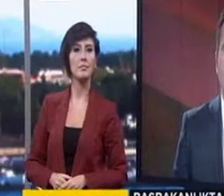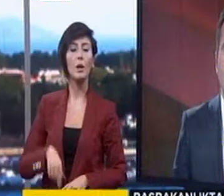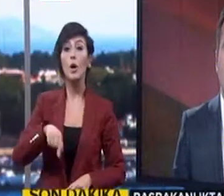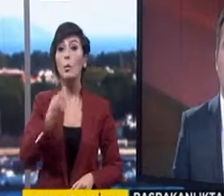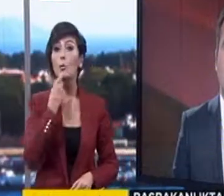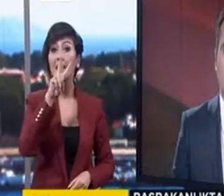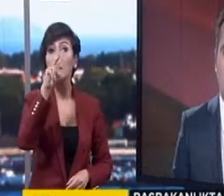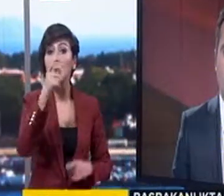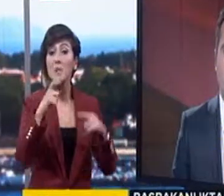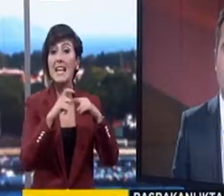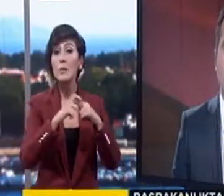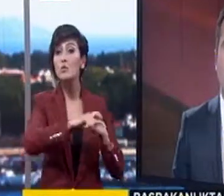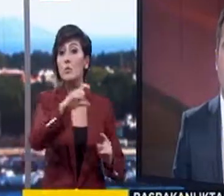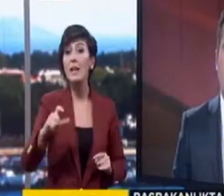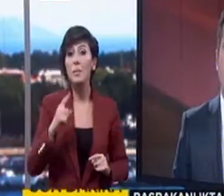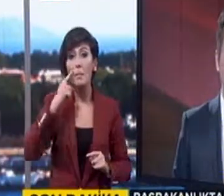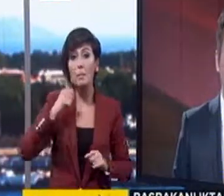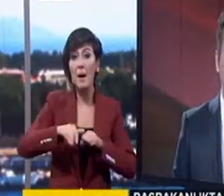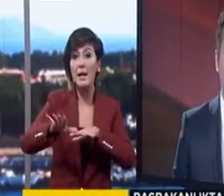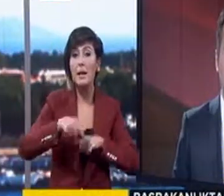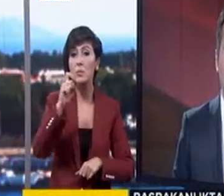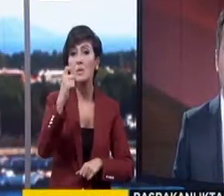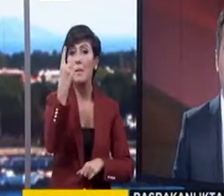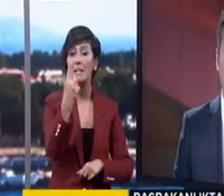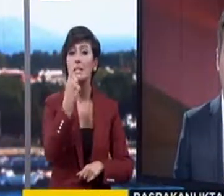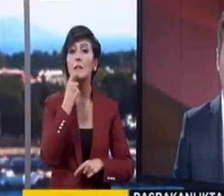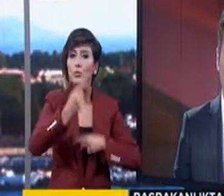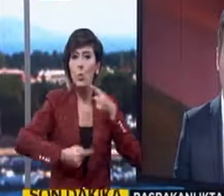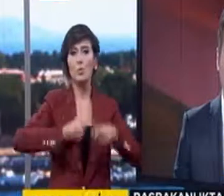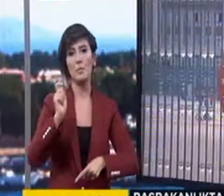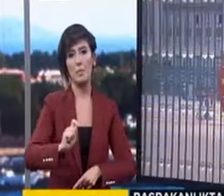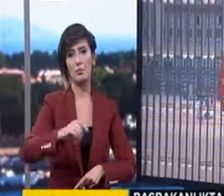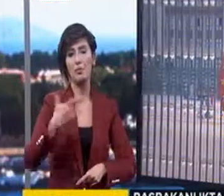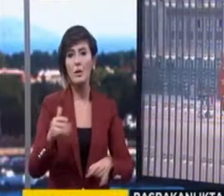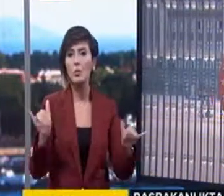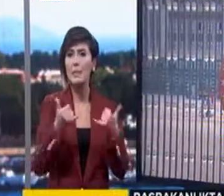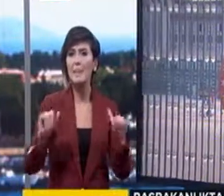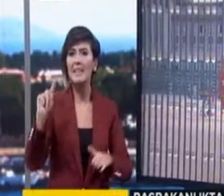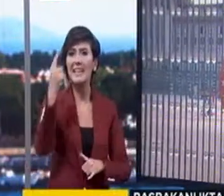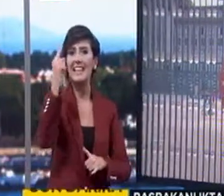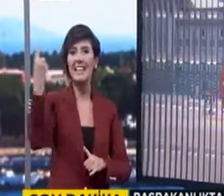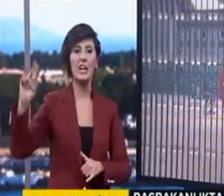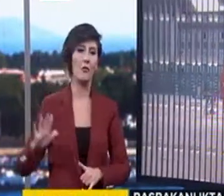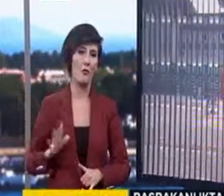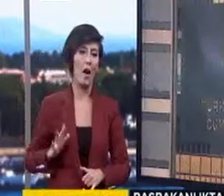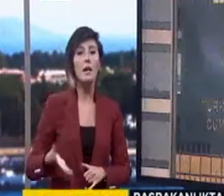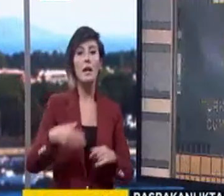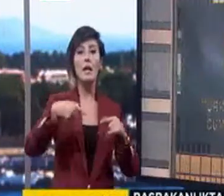Bu yıl 29 Ekim Cumhuriyet Bayramı'nın 91. yıl dönümü kutlanacak. Kutlamalarda ilkler de yaşanacak.